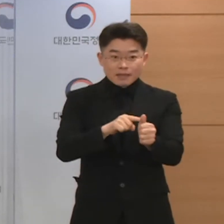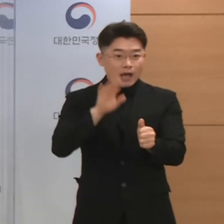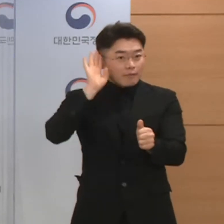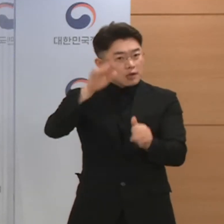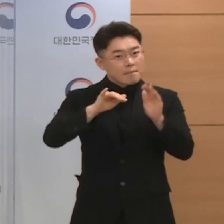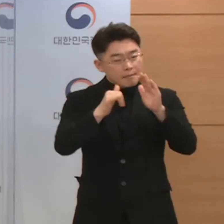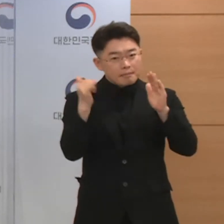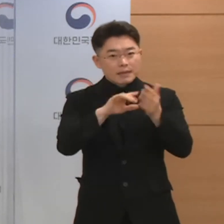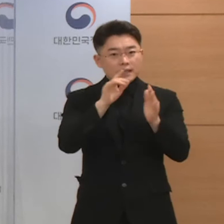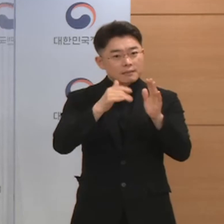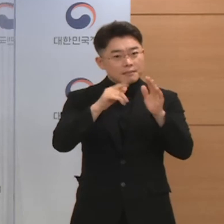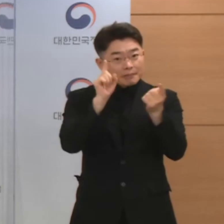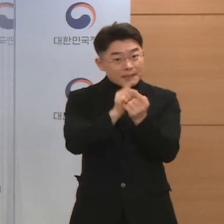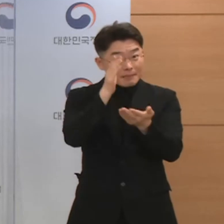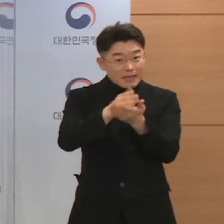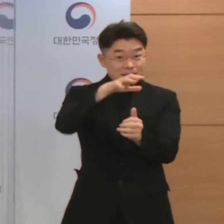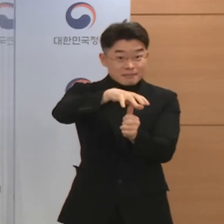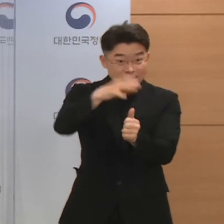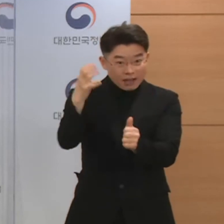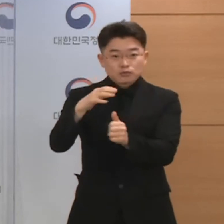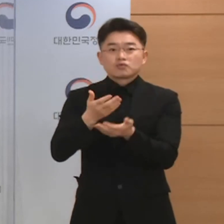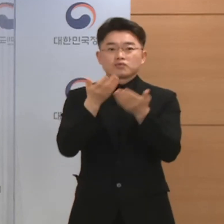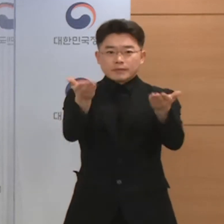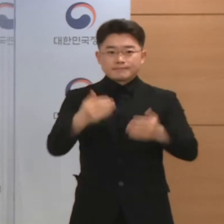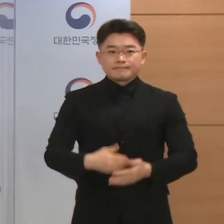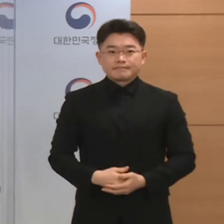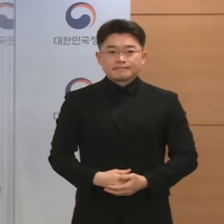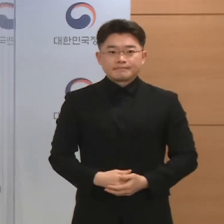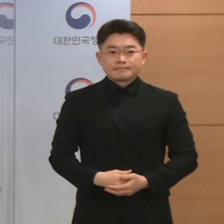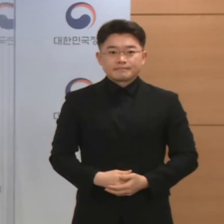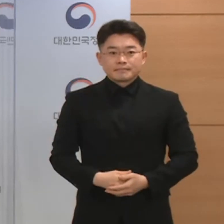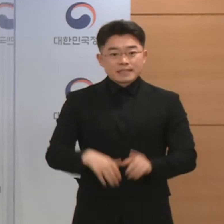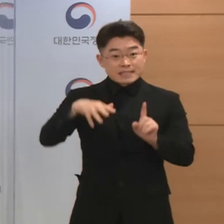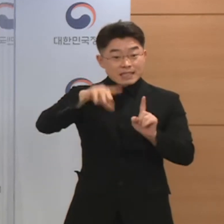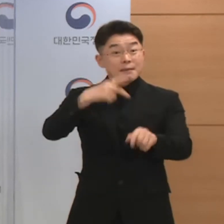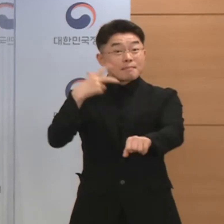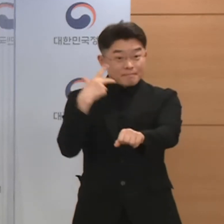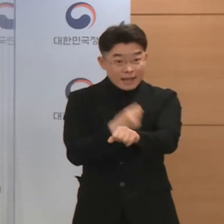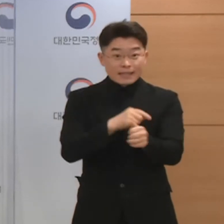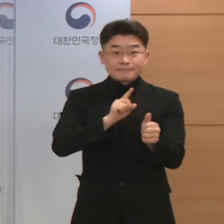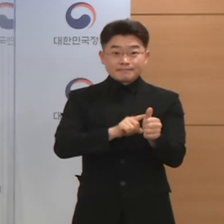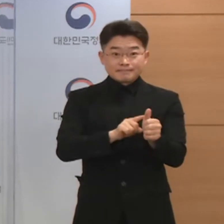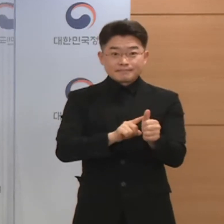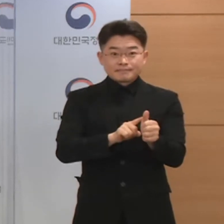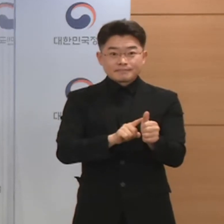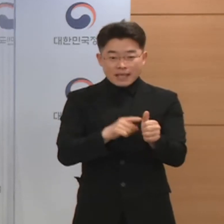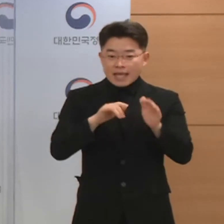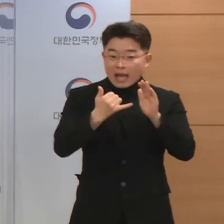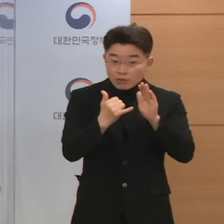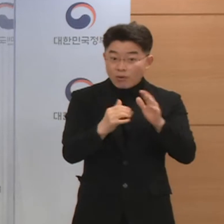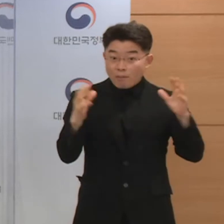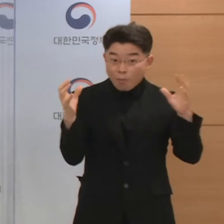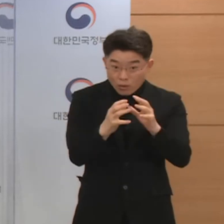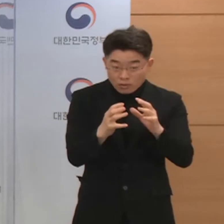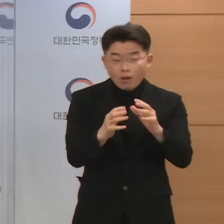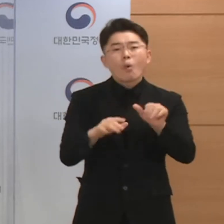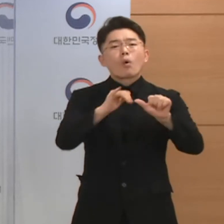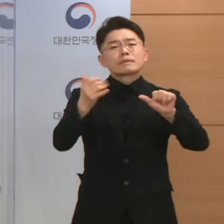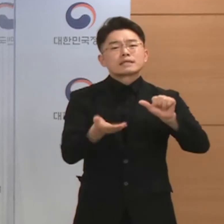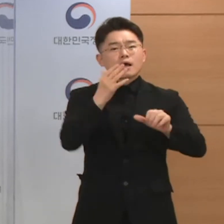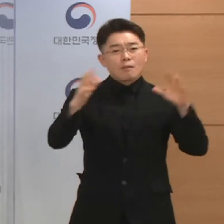1일부터 우선적으로 완화할 계획입니다. 1차 접종자를 포함한 백신 접종자는 직계 가족 간의 모임을 하는